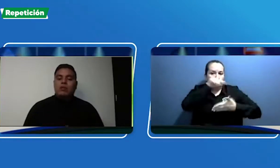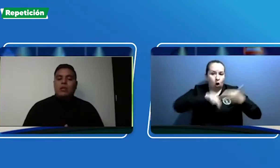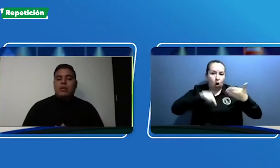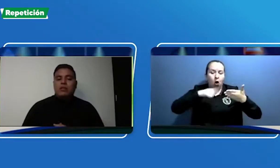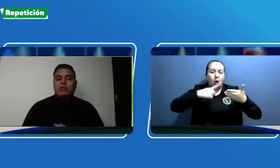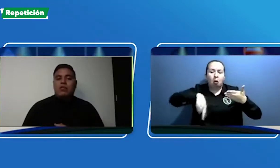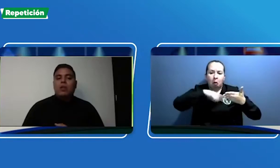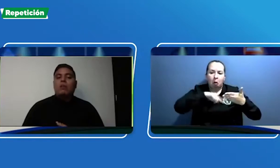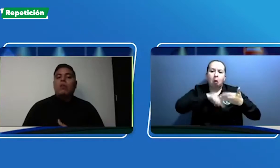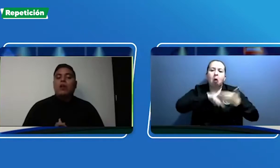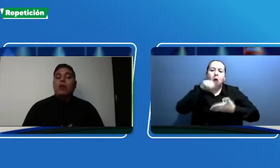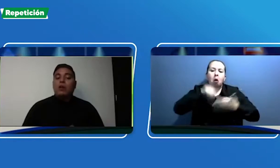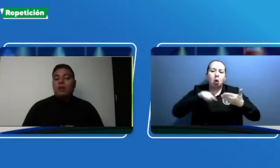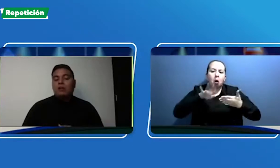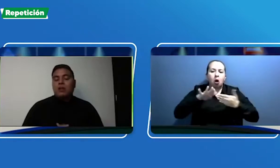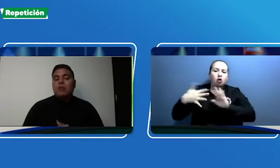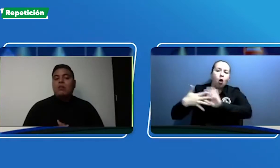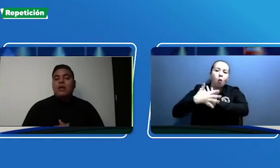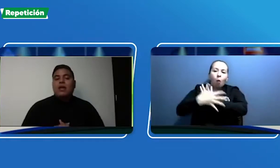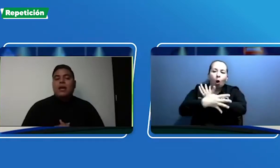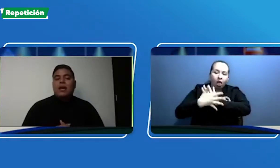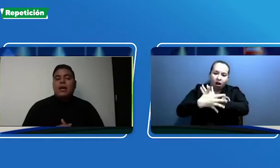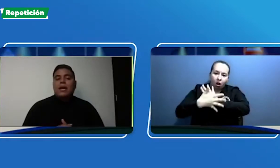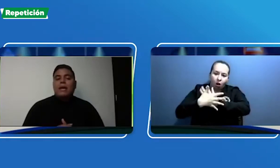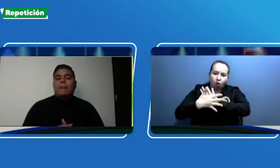una contratación de un modelo lingüístico